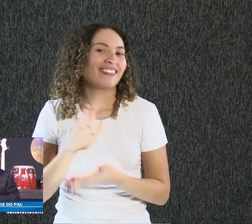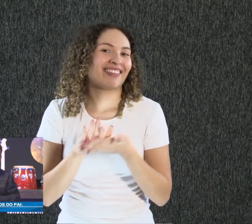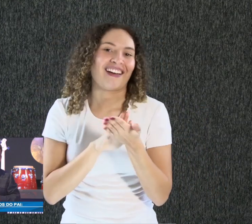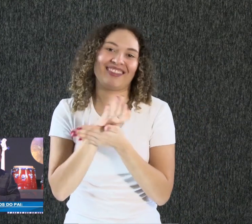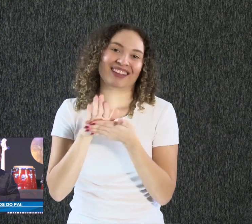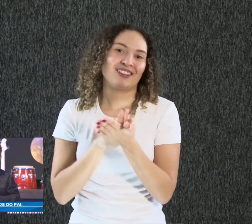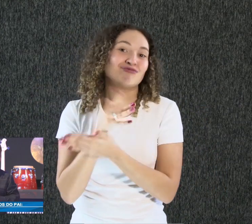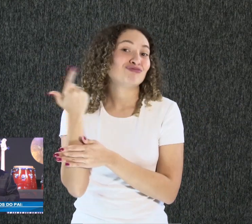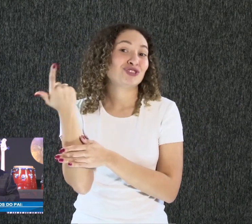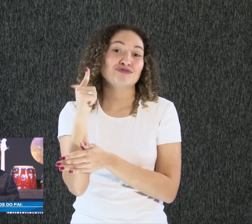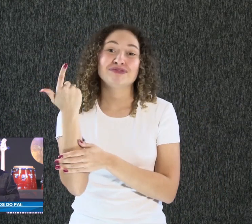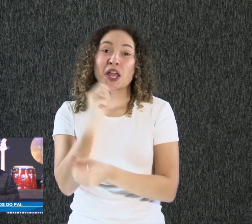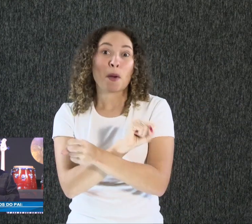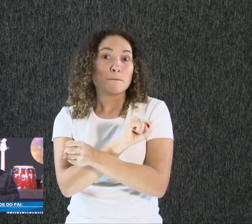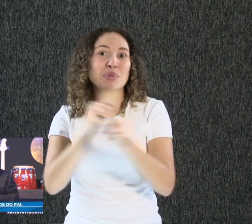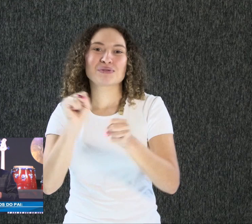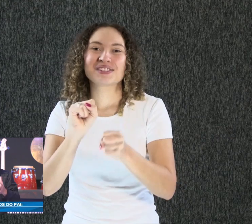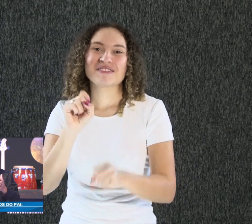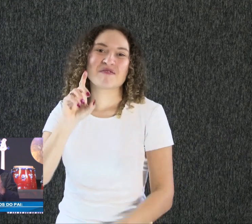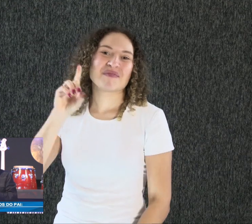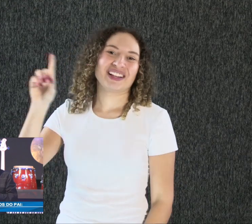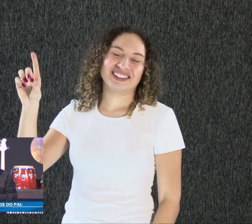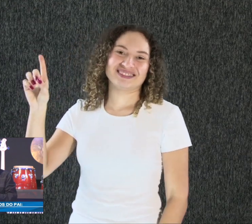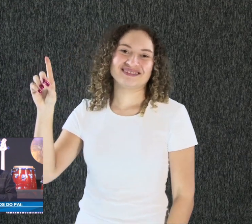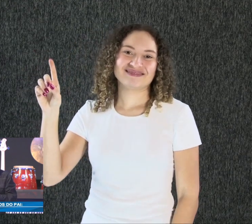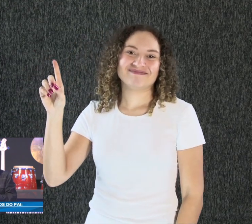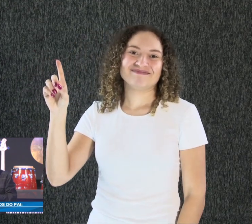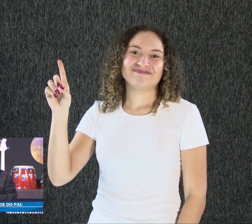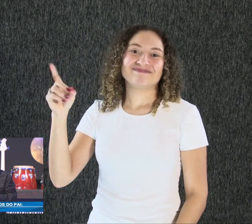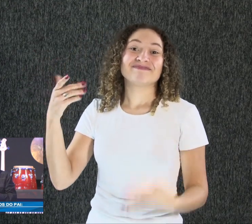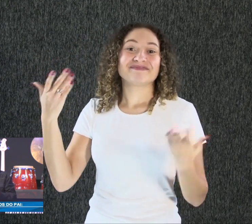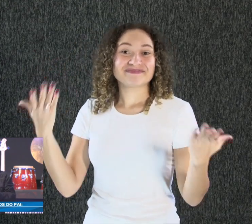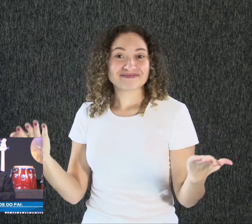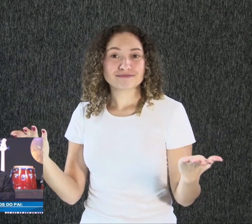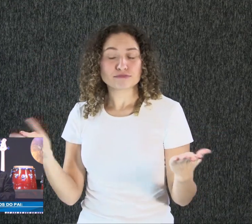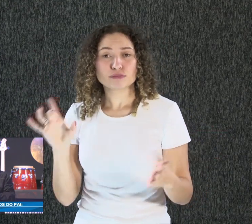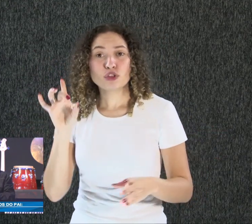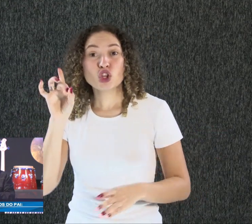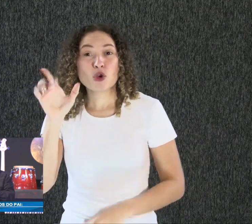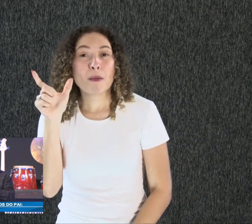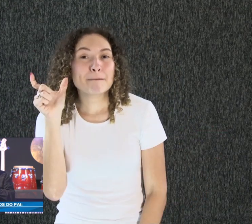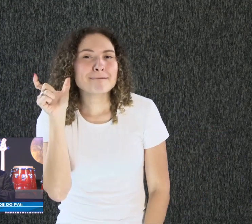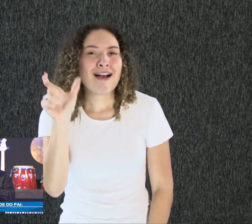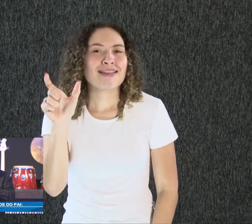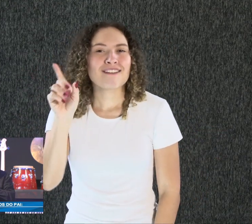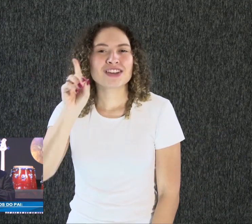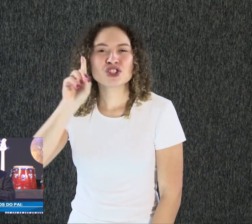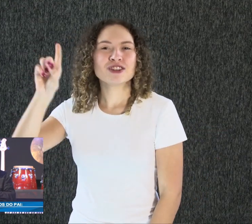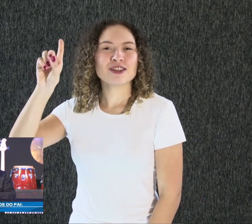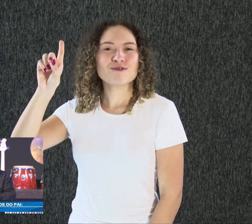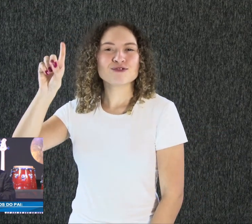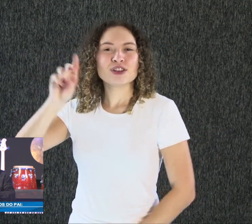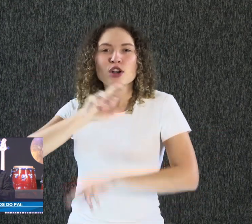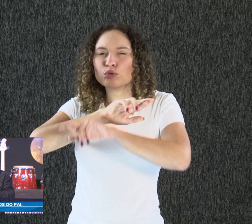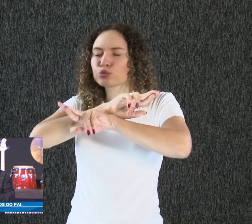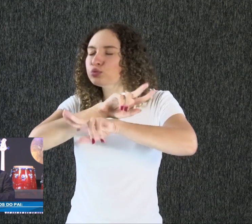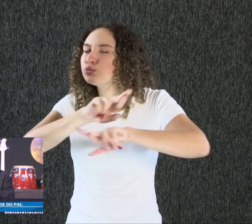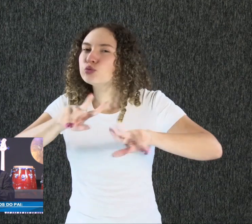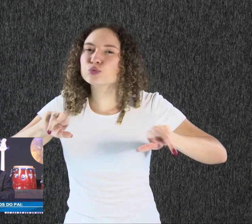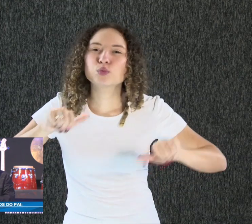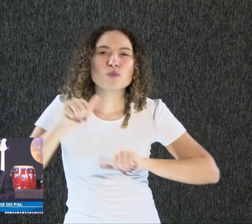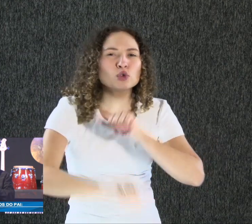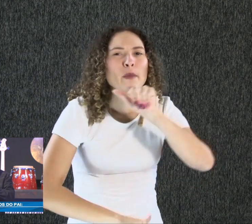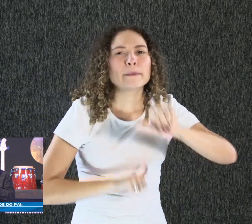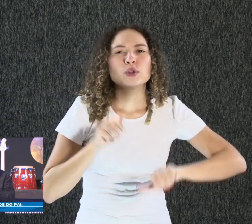impossível. Que bom isso, que bom a gente saber, porque basta uma palavra só do Senhor e todas